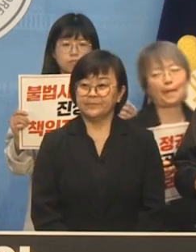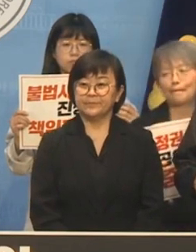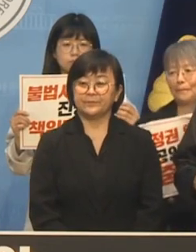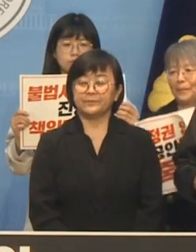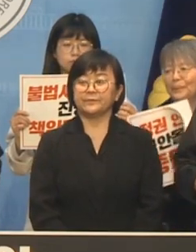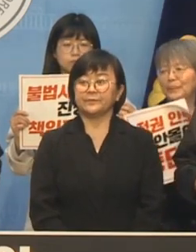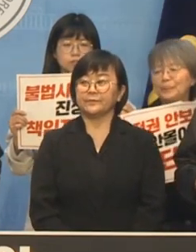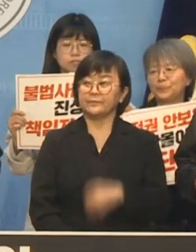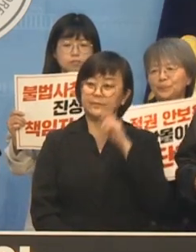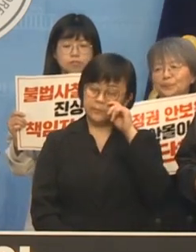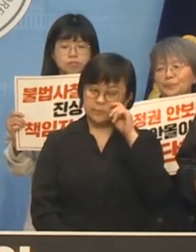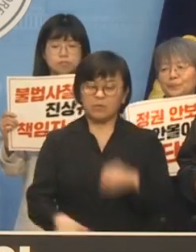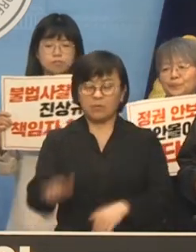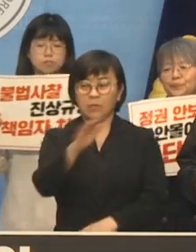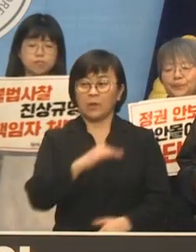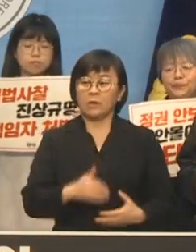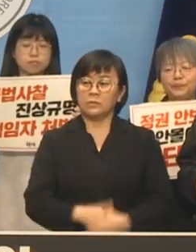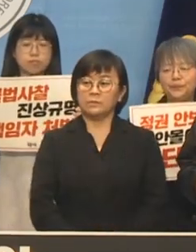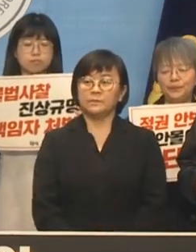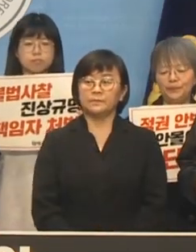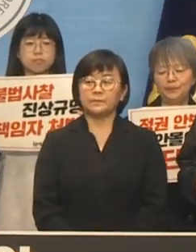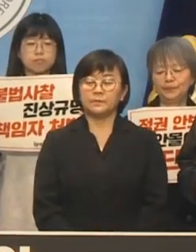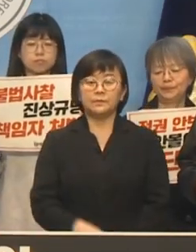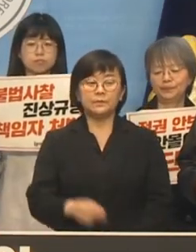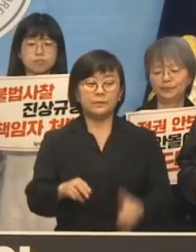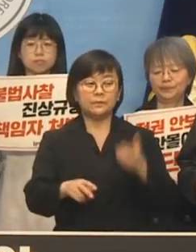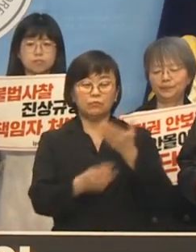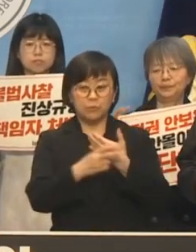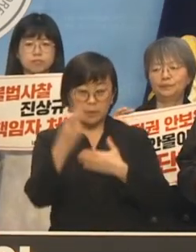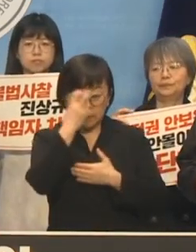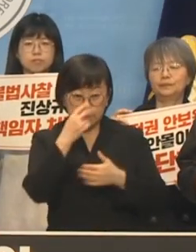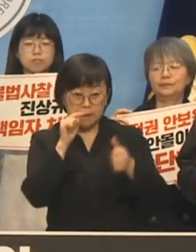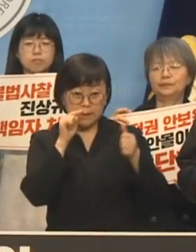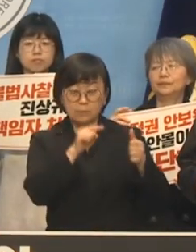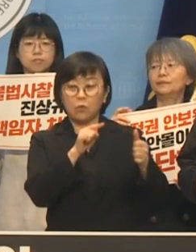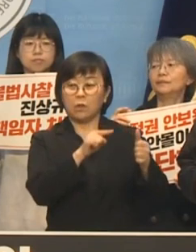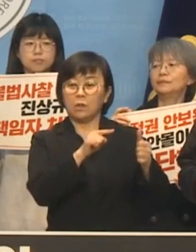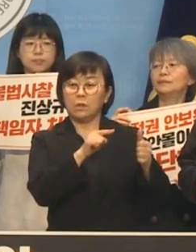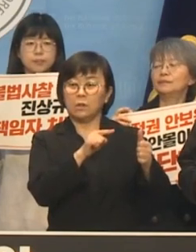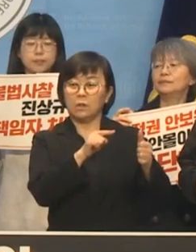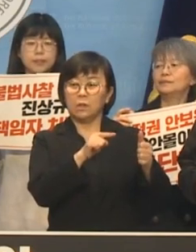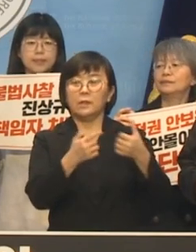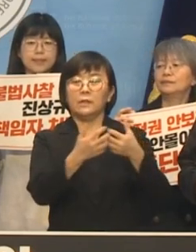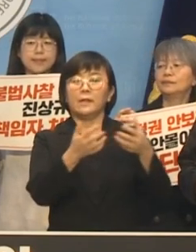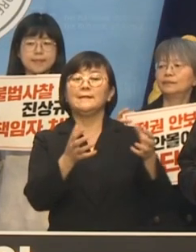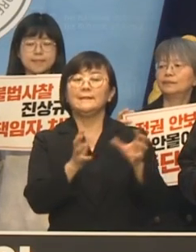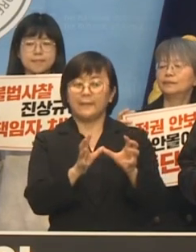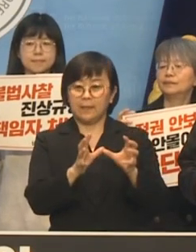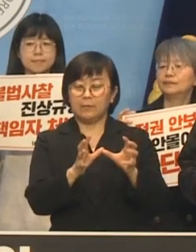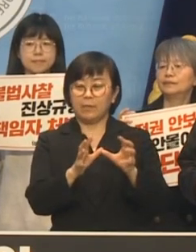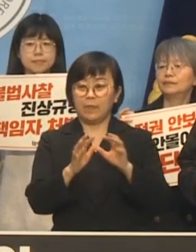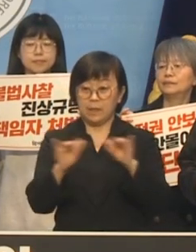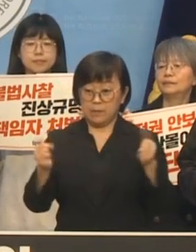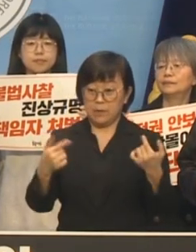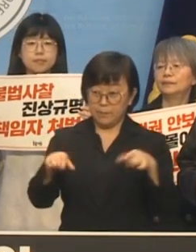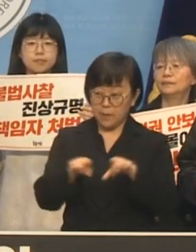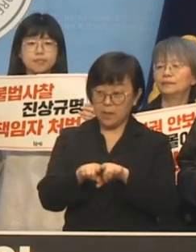네, 저희는 그 사찰 대상으로 지목된 단체 인사분들과